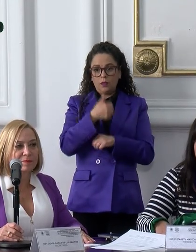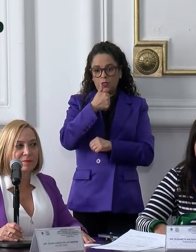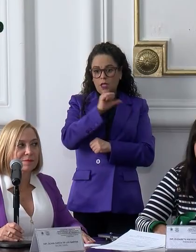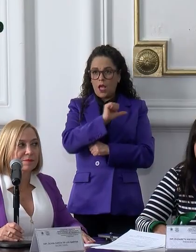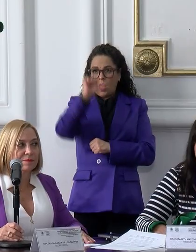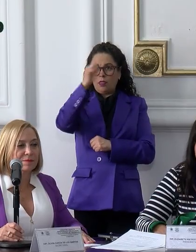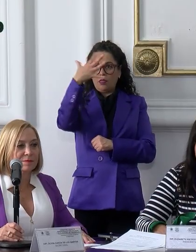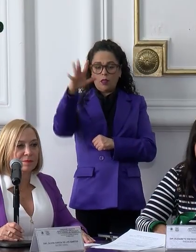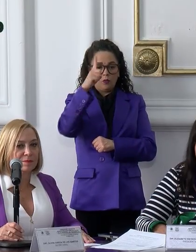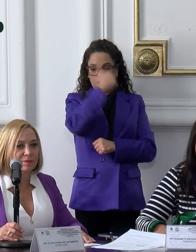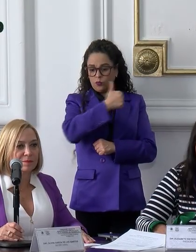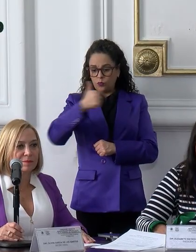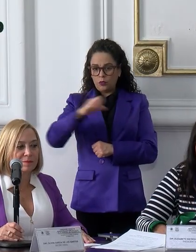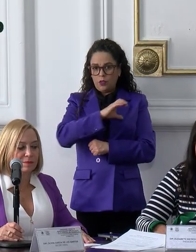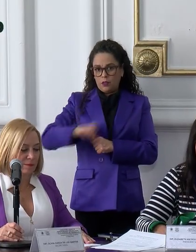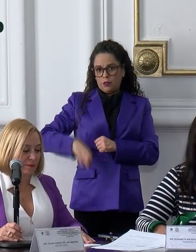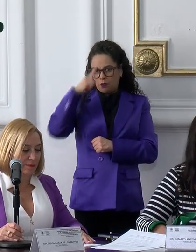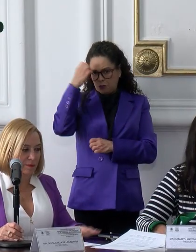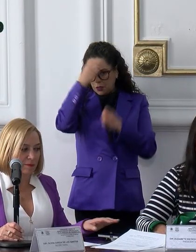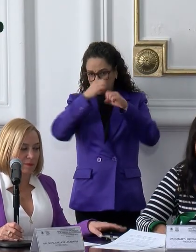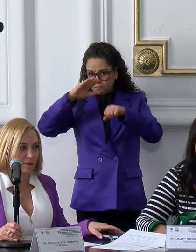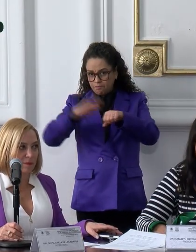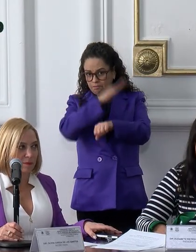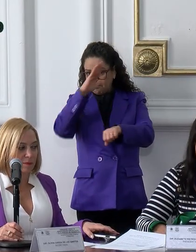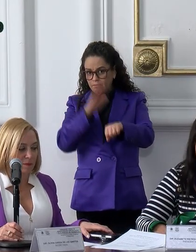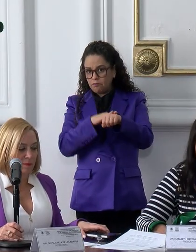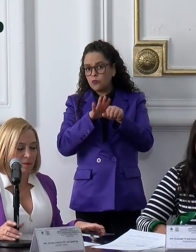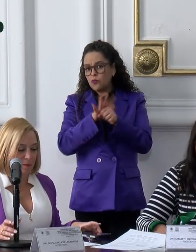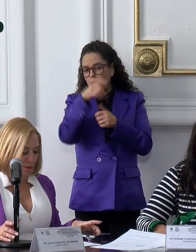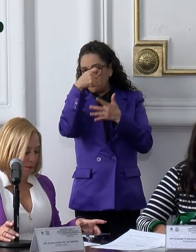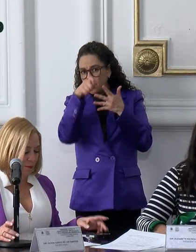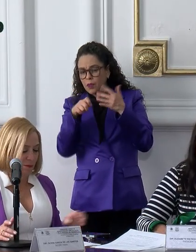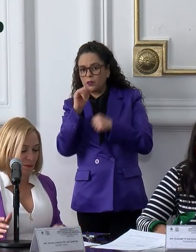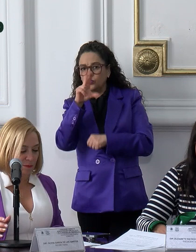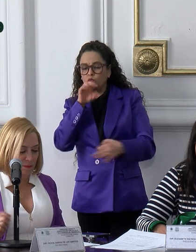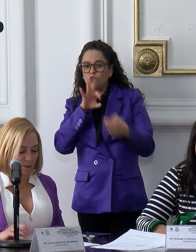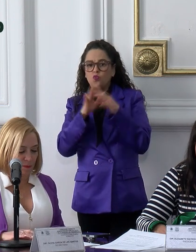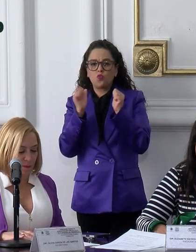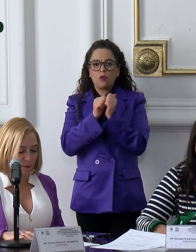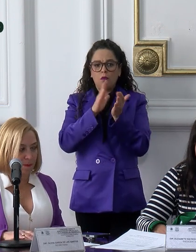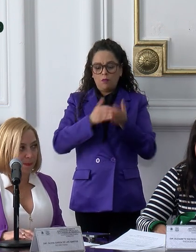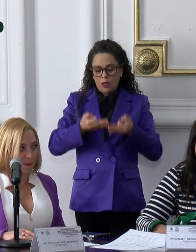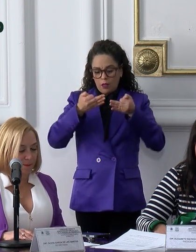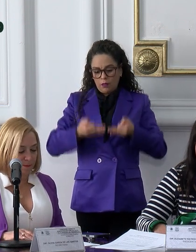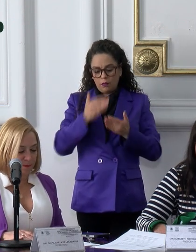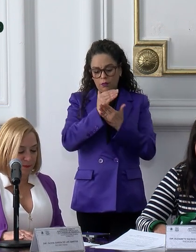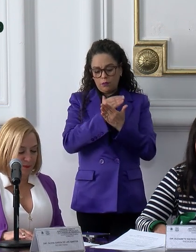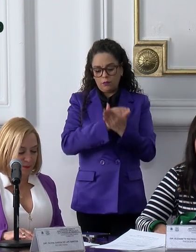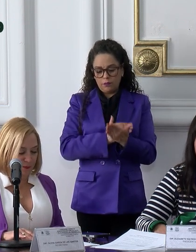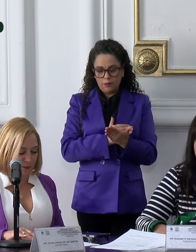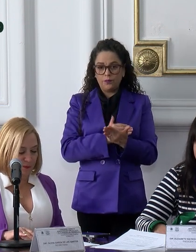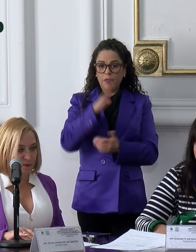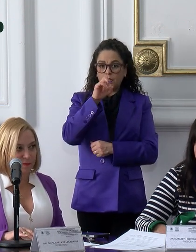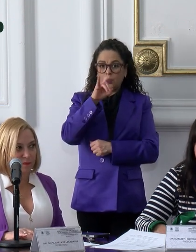aspirante, en aras de reflejar el cumplimiento y satisfacción de los requisitos legales. Dicha evaluación fue plasmada en las cédulas que para tal efecto